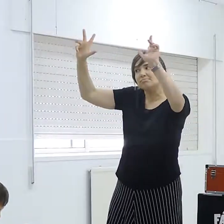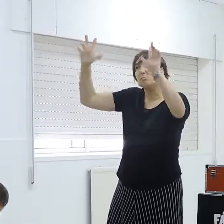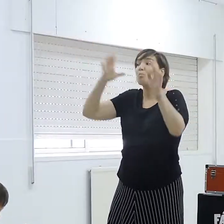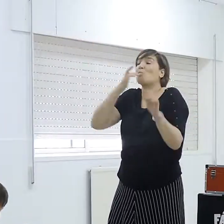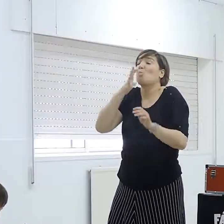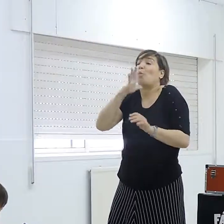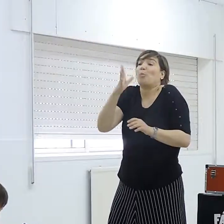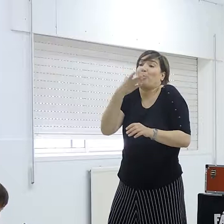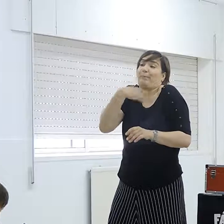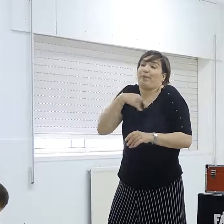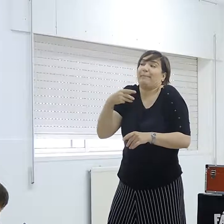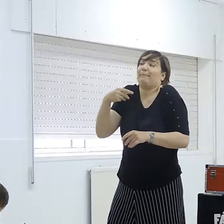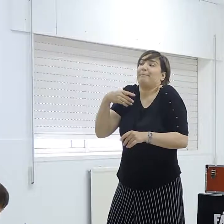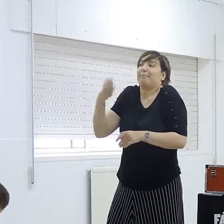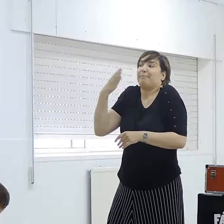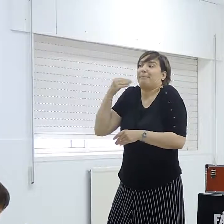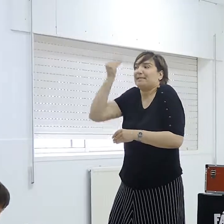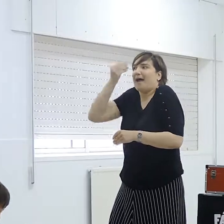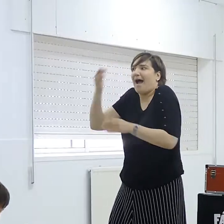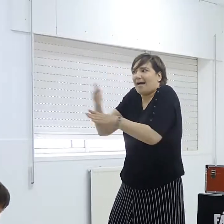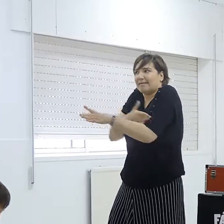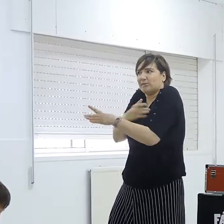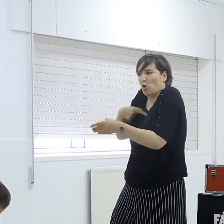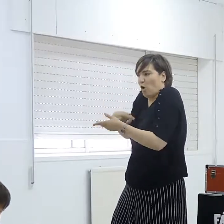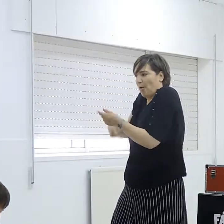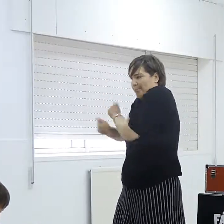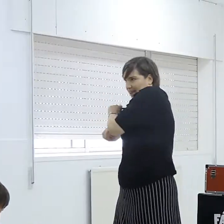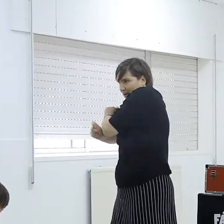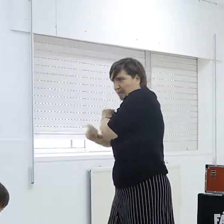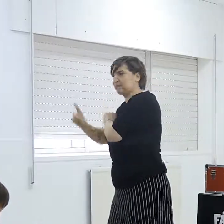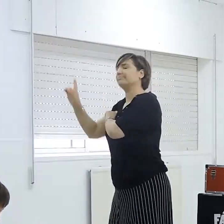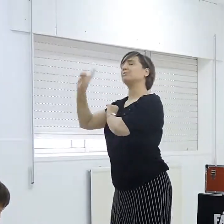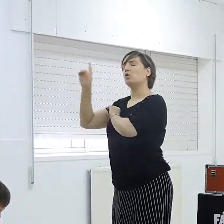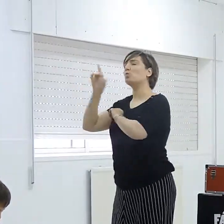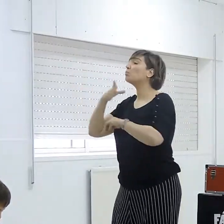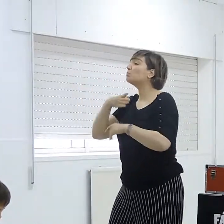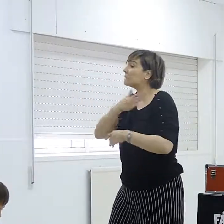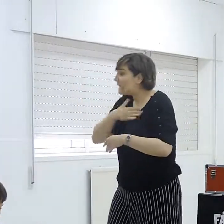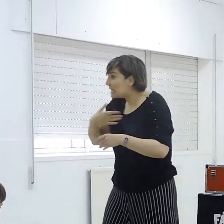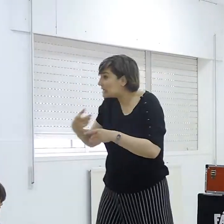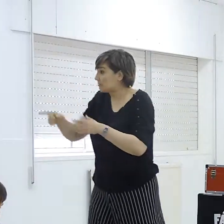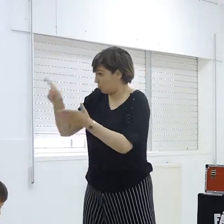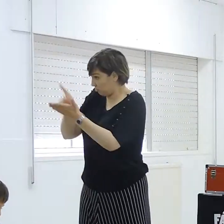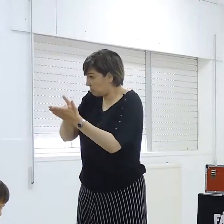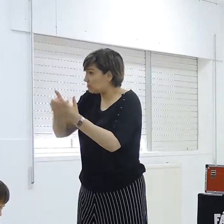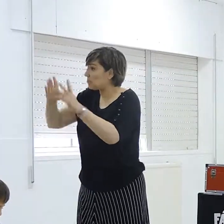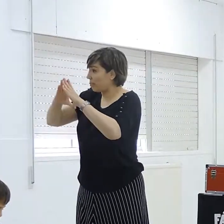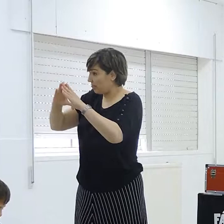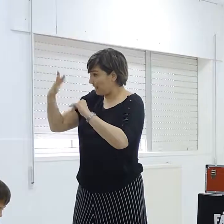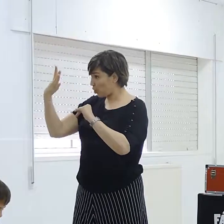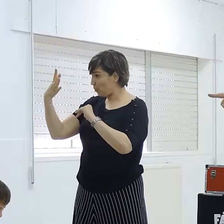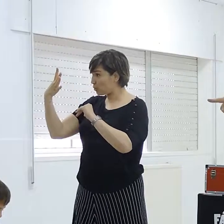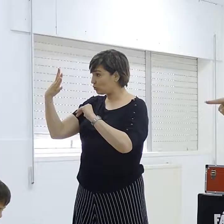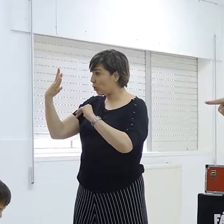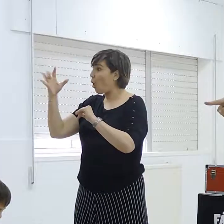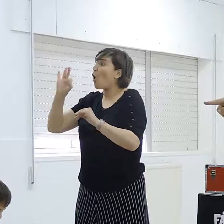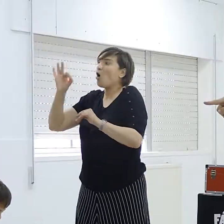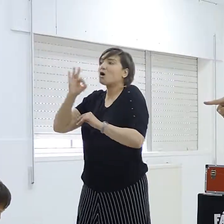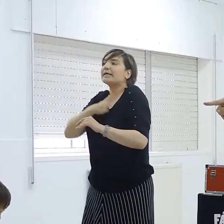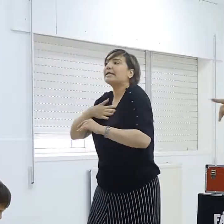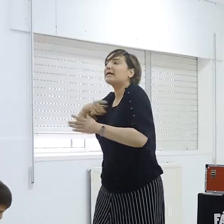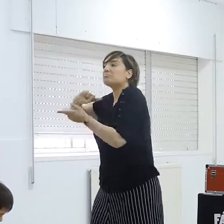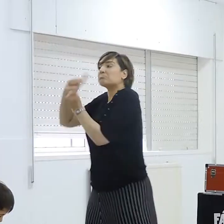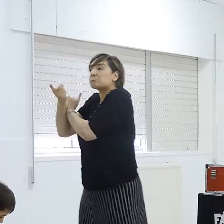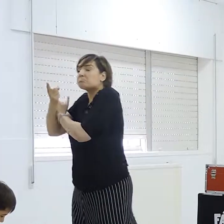demás que yo he aprovechado todas las bromas para hacer la trampa. Entonces, el 5 de rombos es una opción, pero si quieres cambiar de